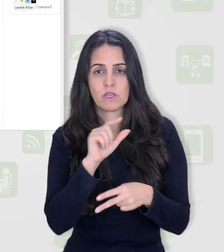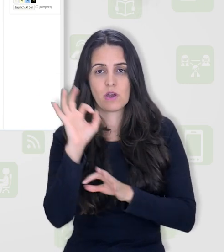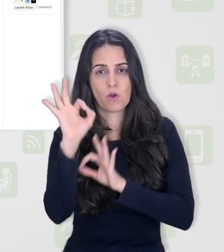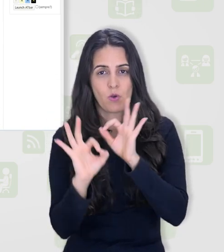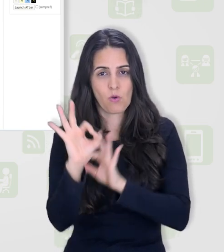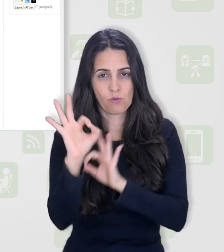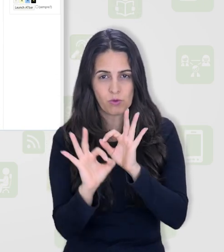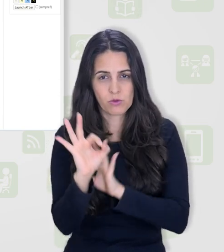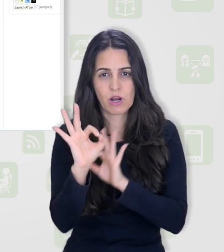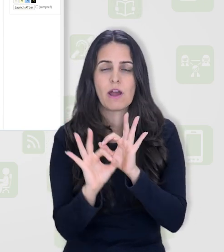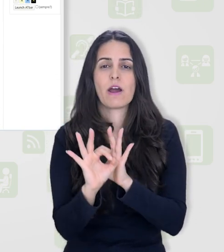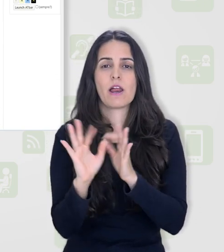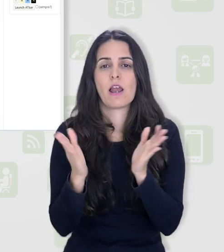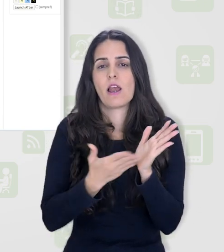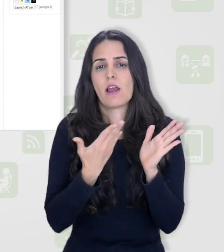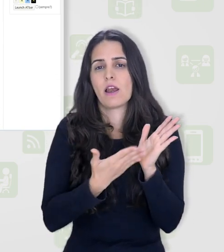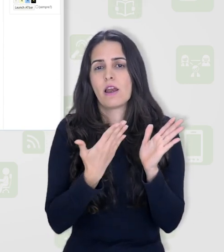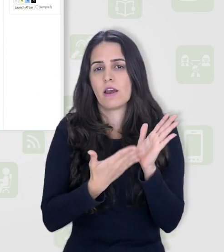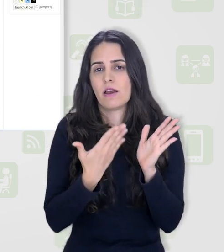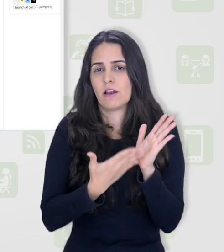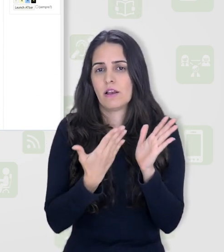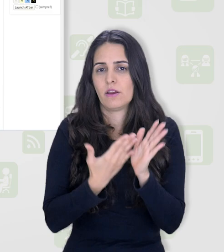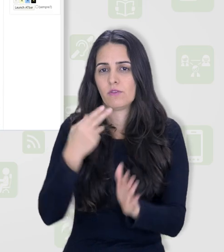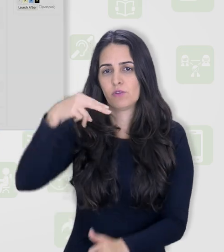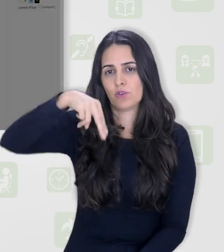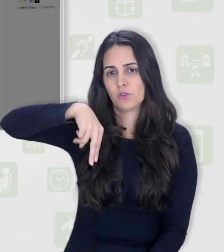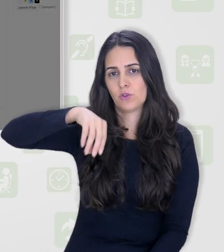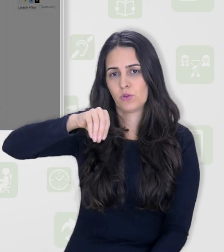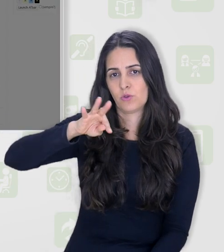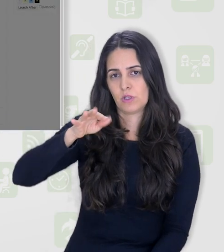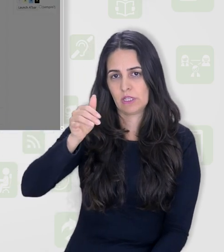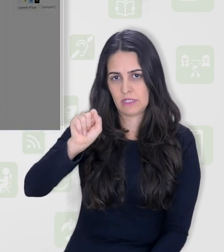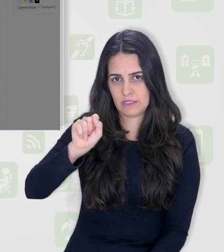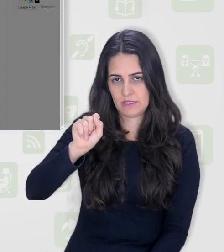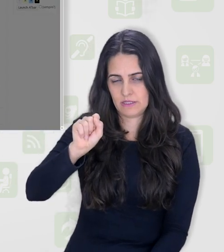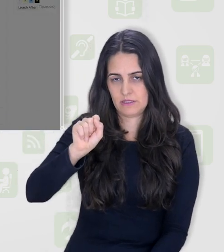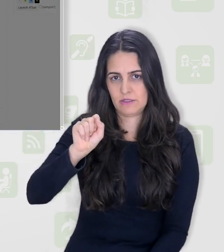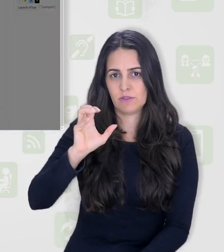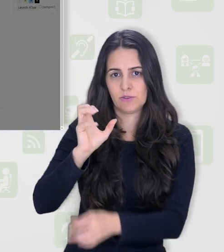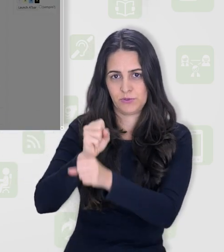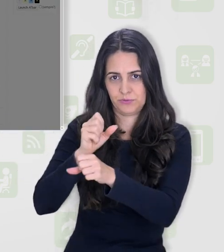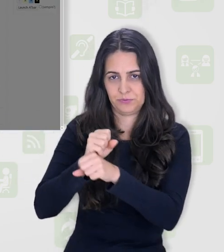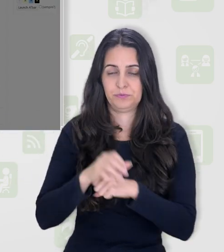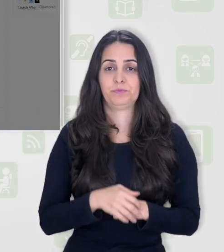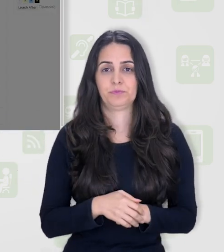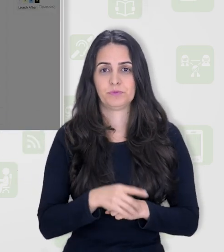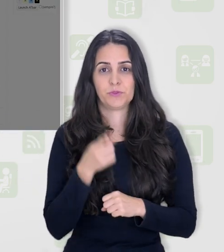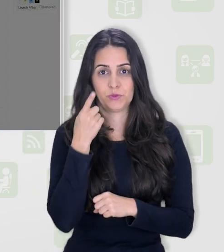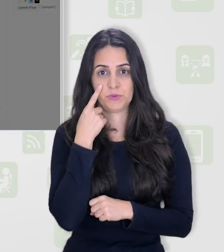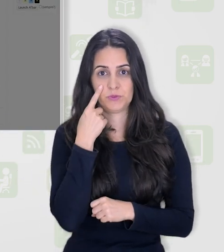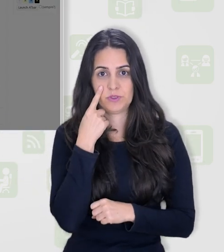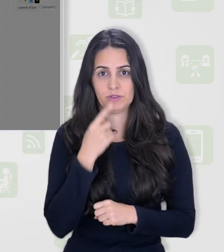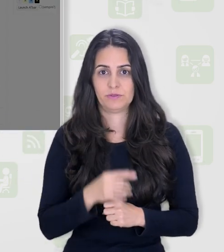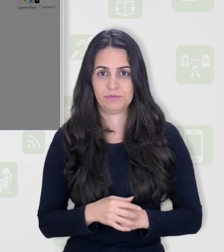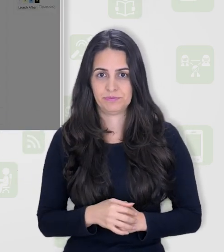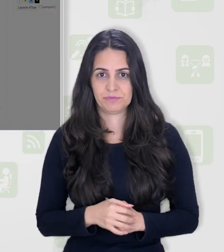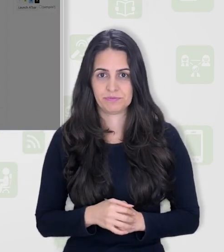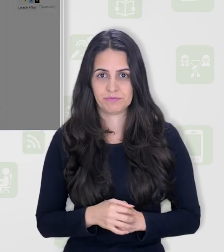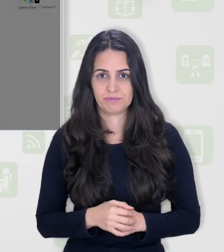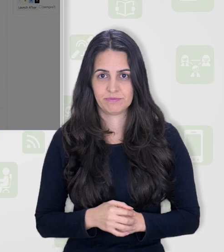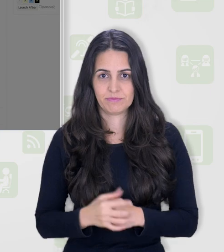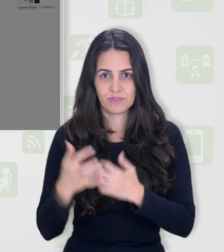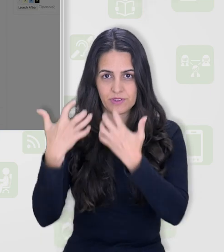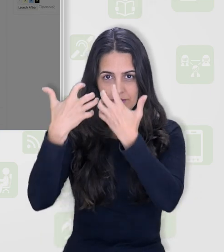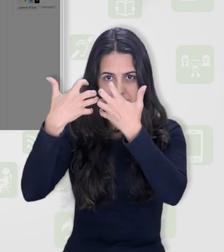configurações do livro de notas podemos vir aqui no gerenciamento do curso em configurações do curso